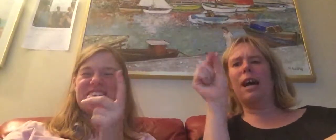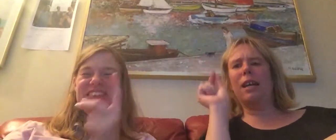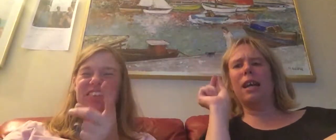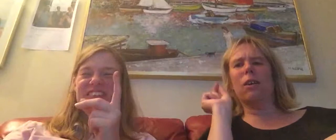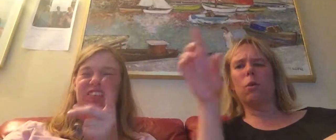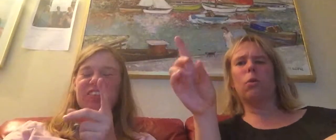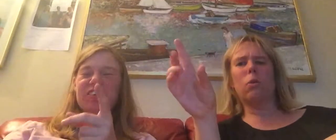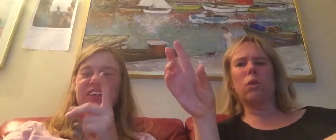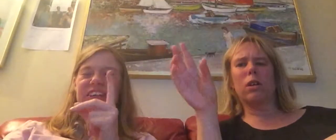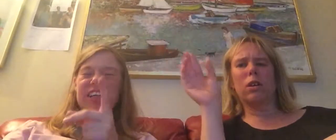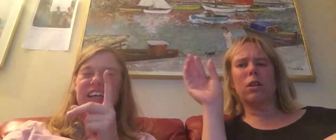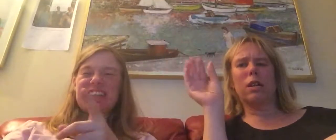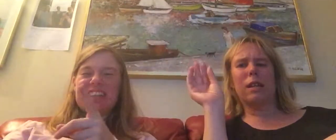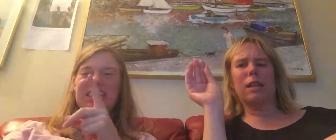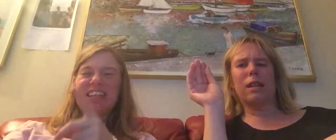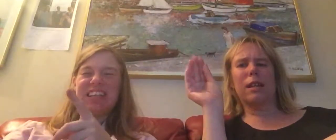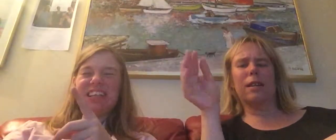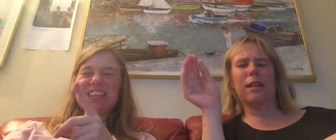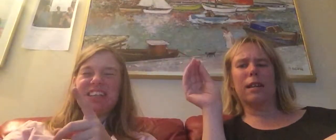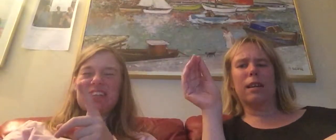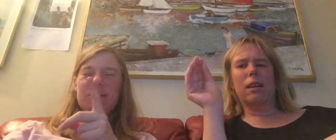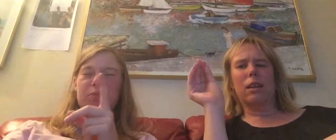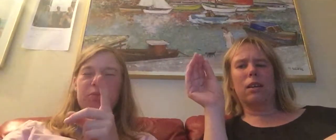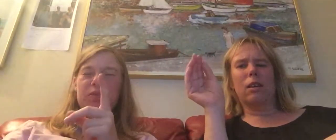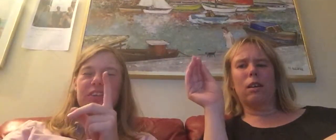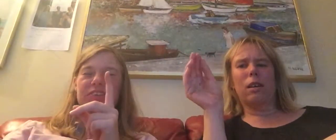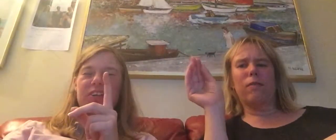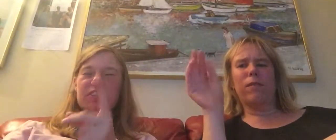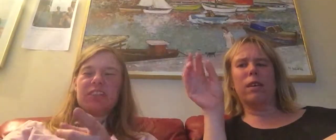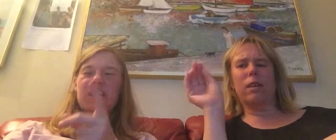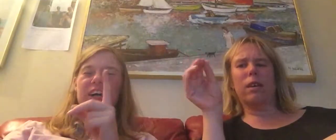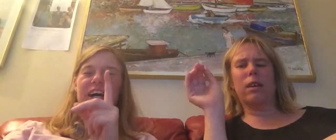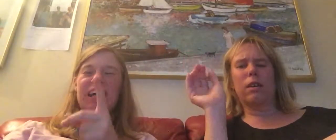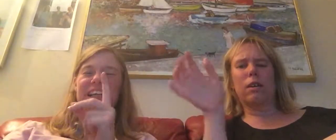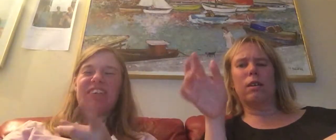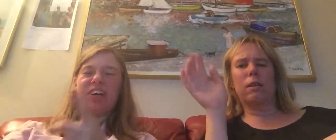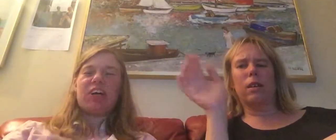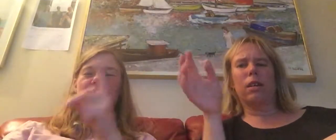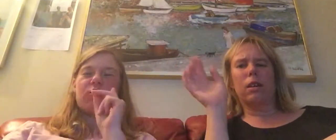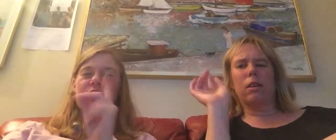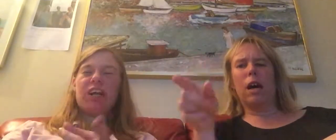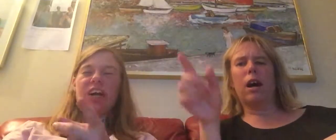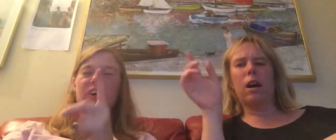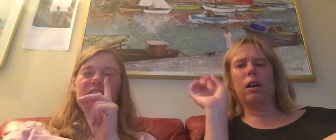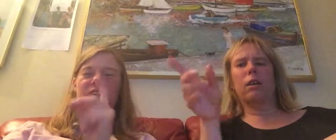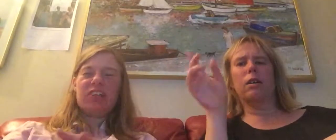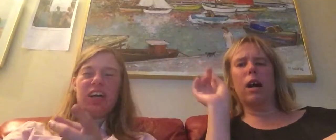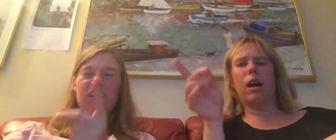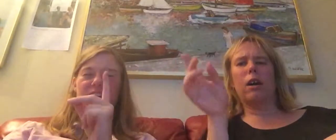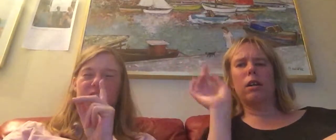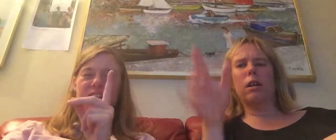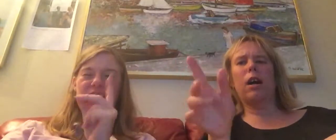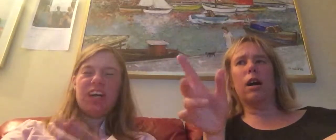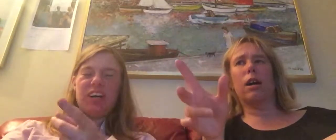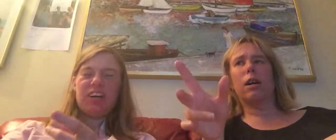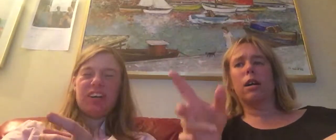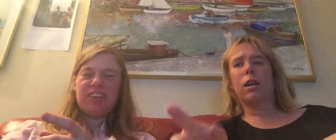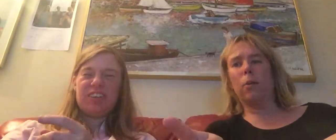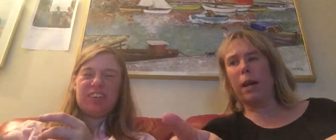hundrade år. Grattis Nils på din födelsedag, han lever. Hurra, hurra, hurra. Jag vill ha